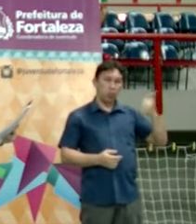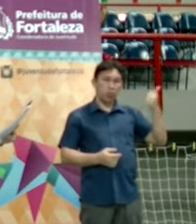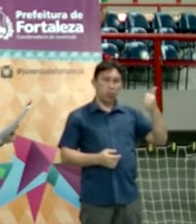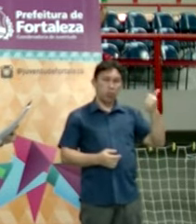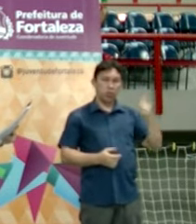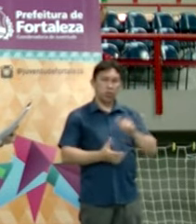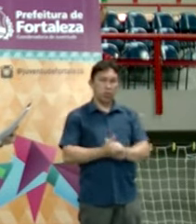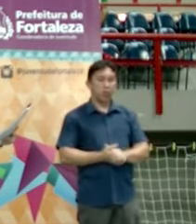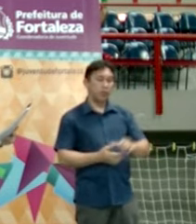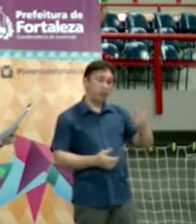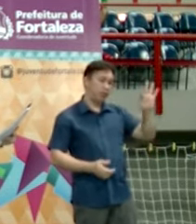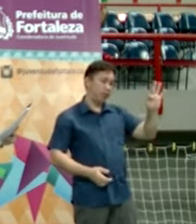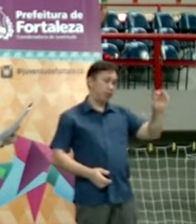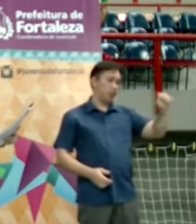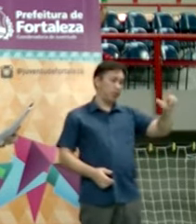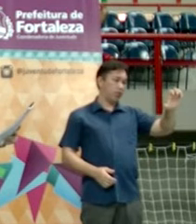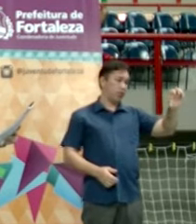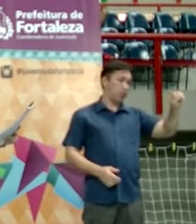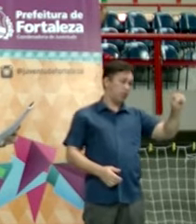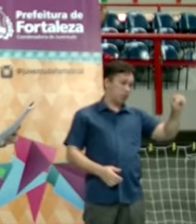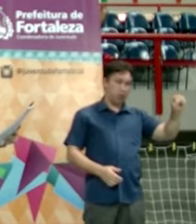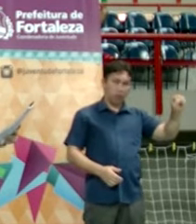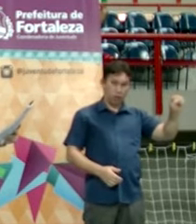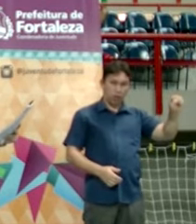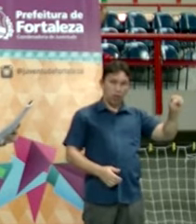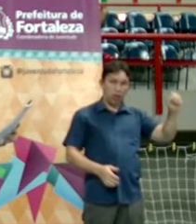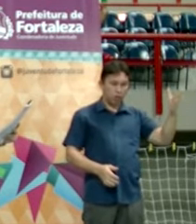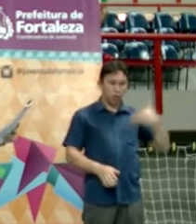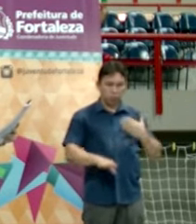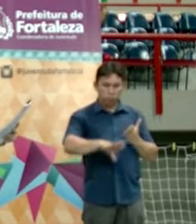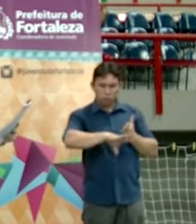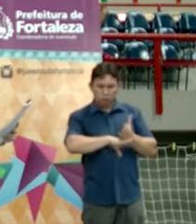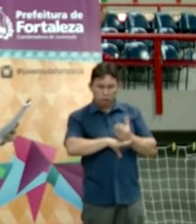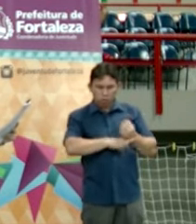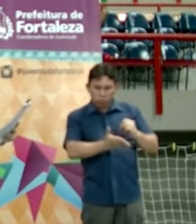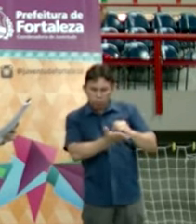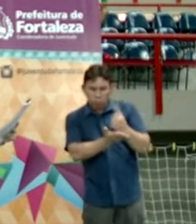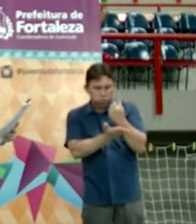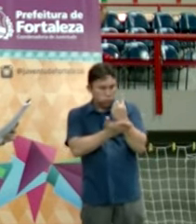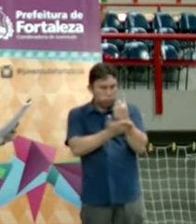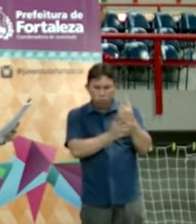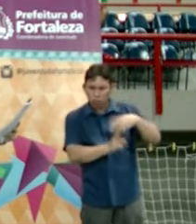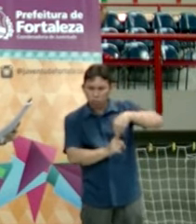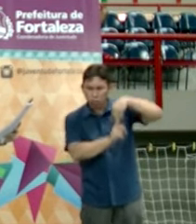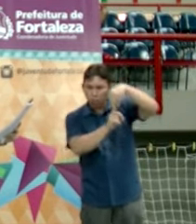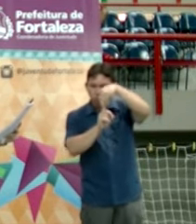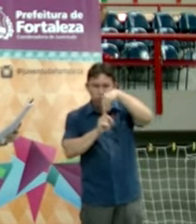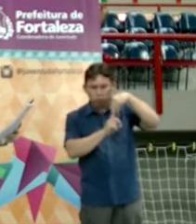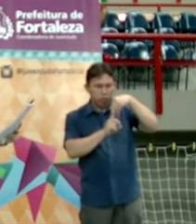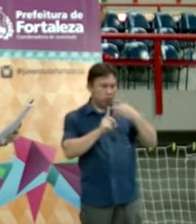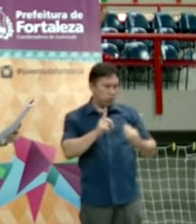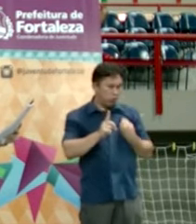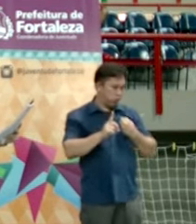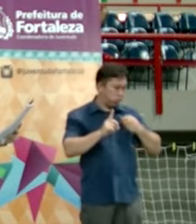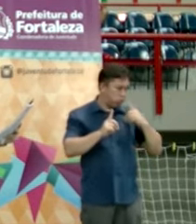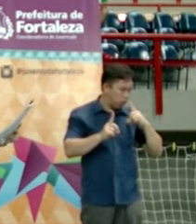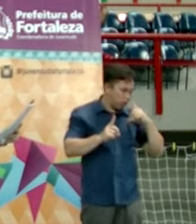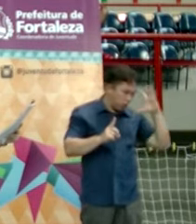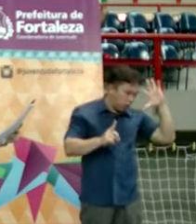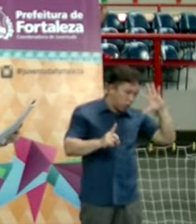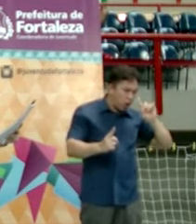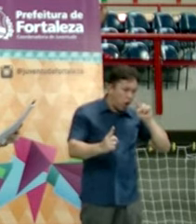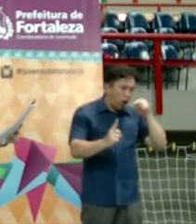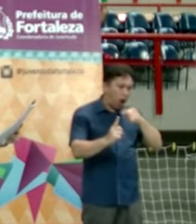ó. Tales de Mileto, ao buscar um princípio unificador de todos os seres, concluiu que a